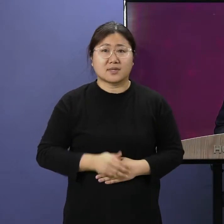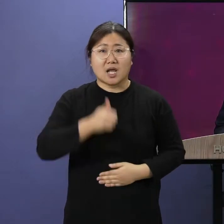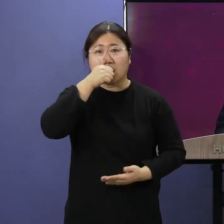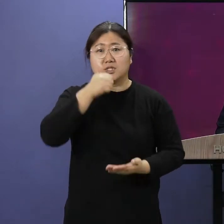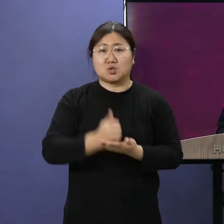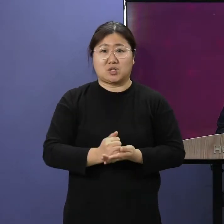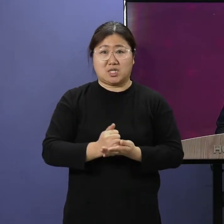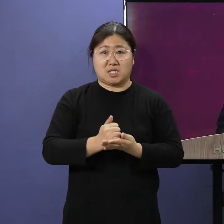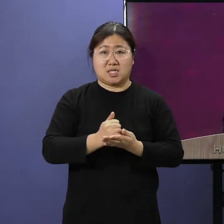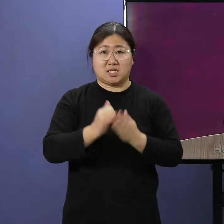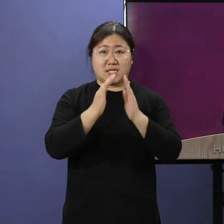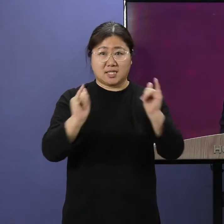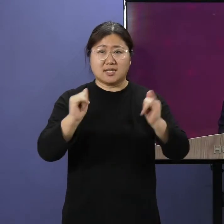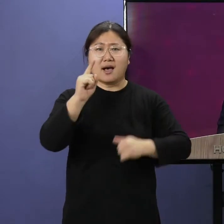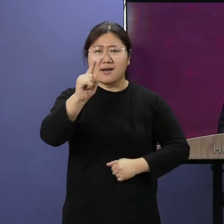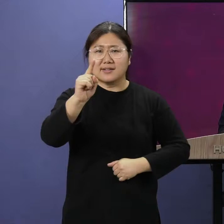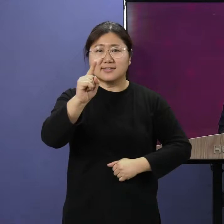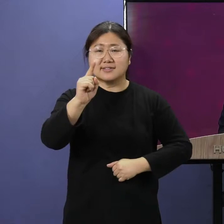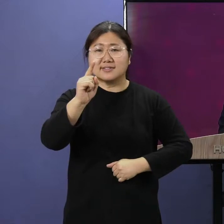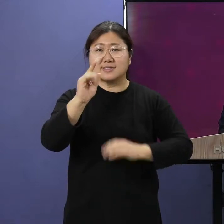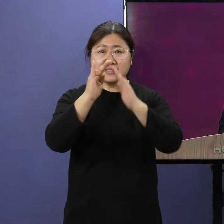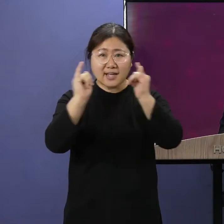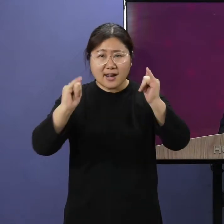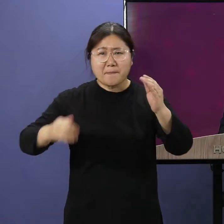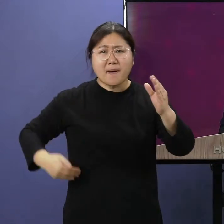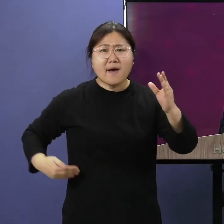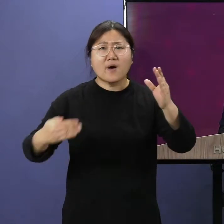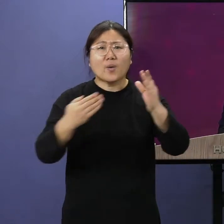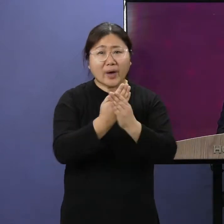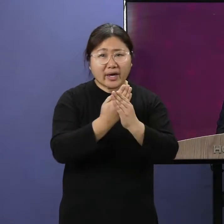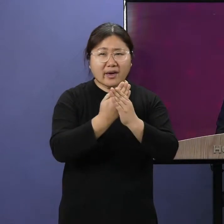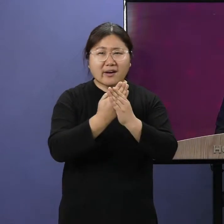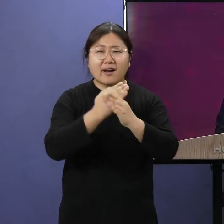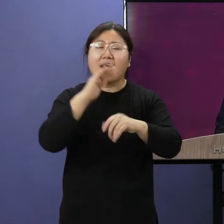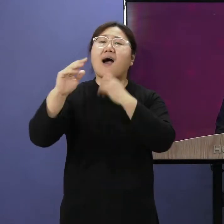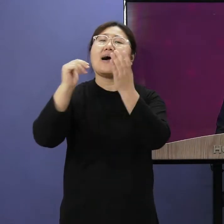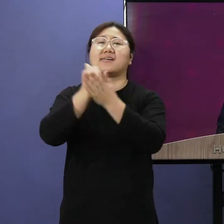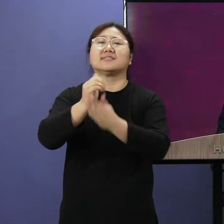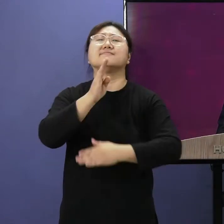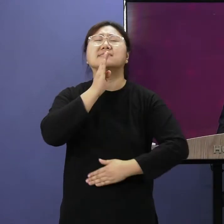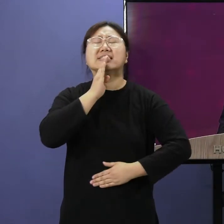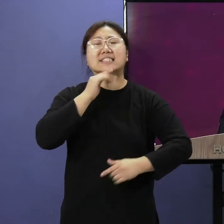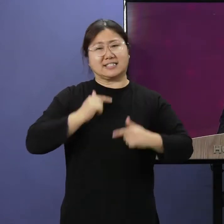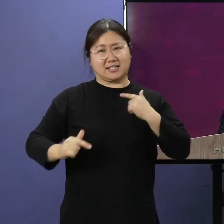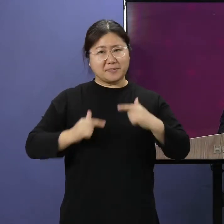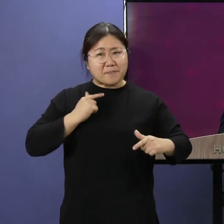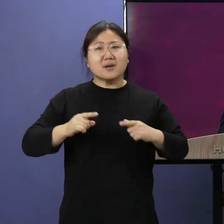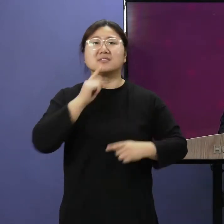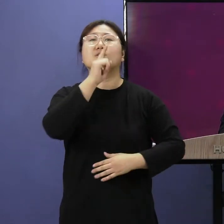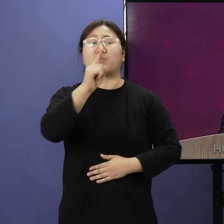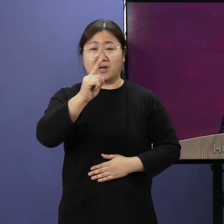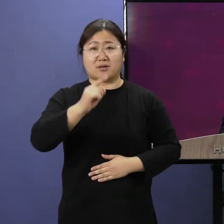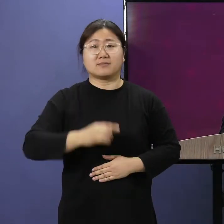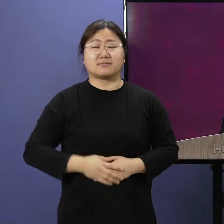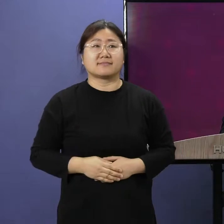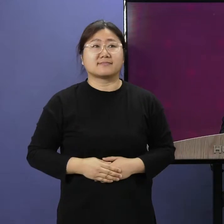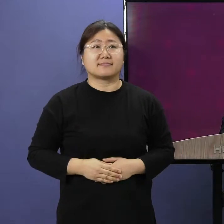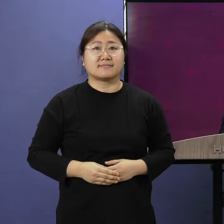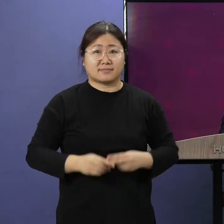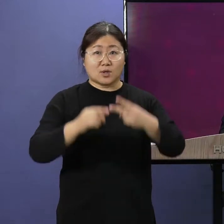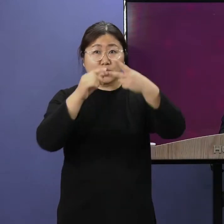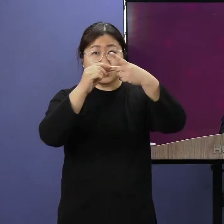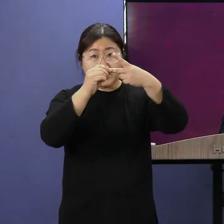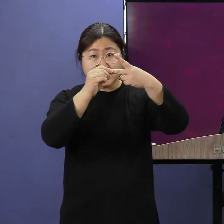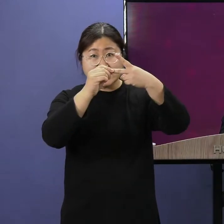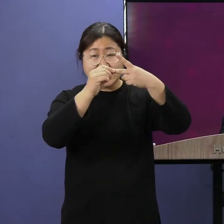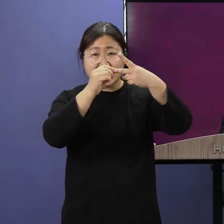이야기를 합니다. 그리고 나서 이어서 두 번째 비유의 말씀을 하십니다. 잃은 드라크마를 찾은 여인